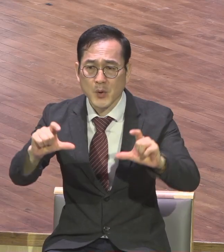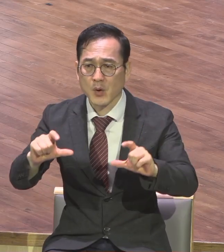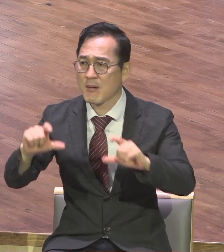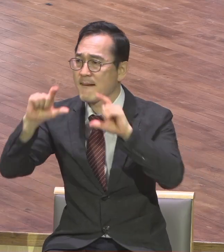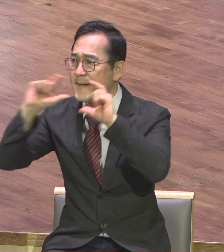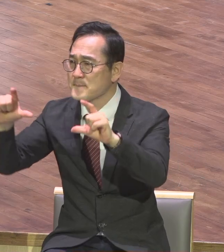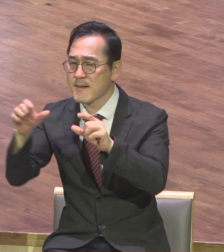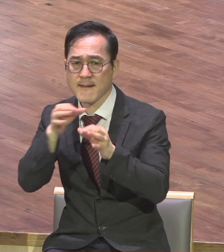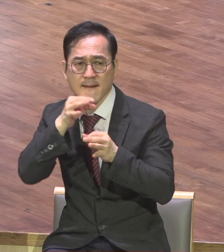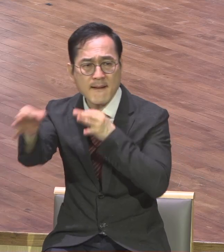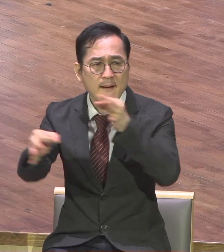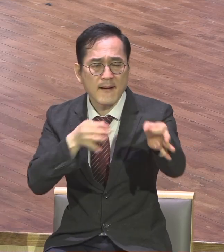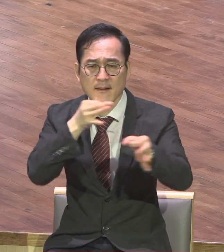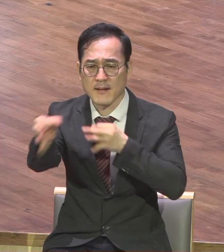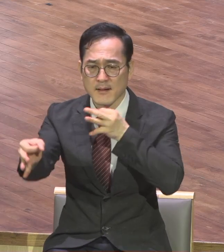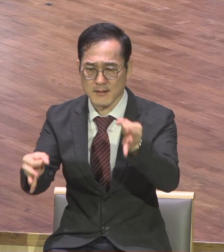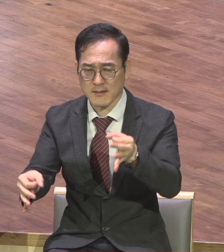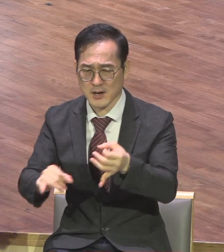외쳐라.